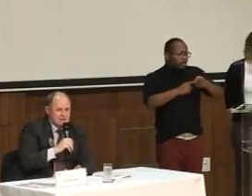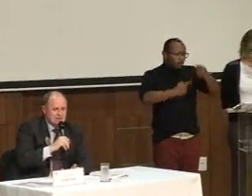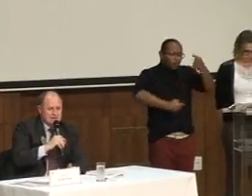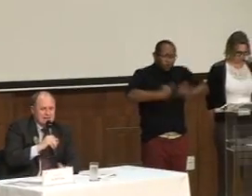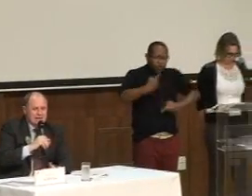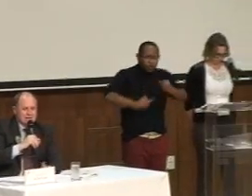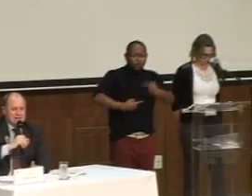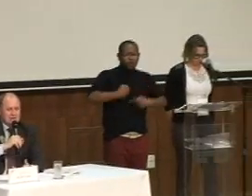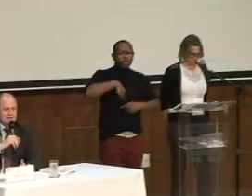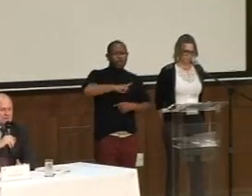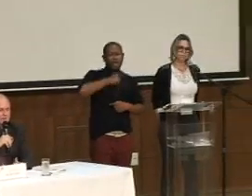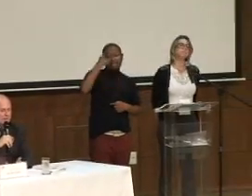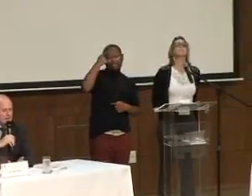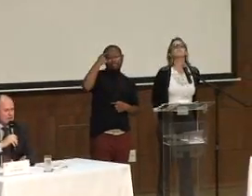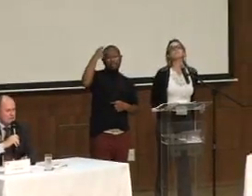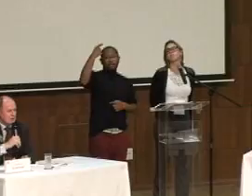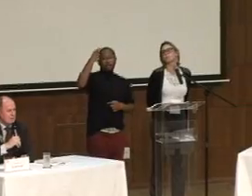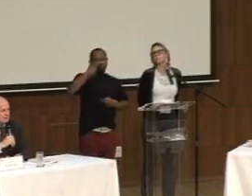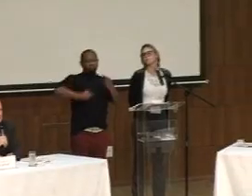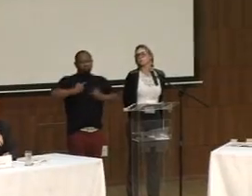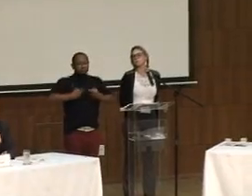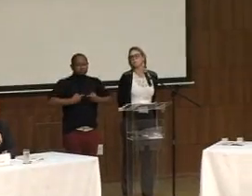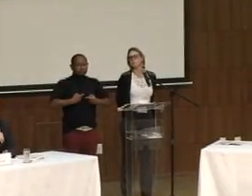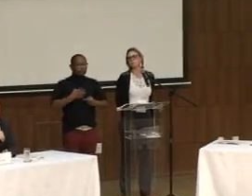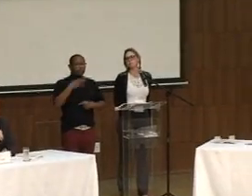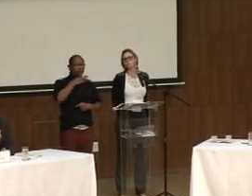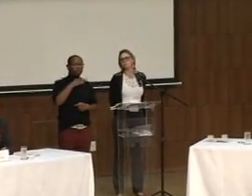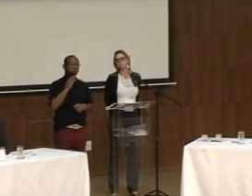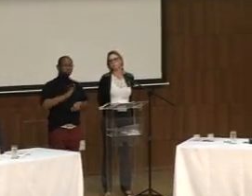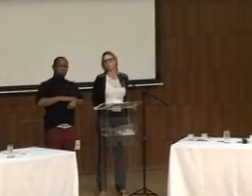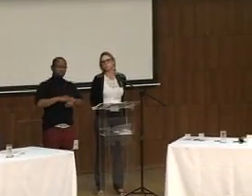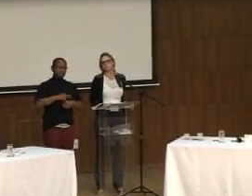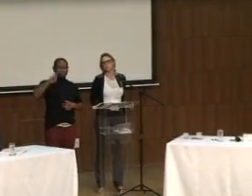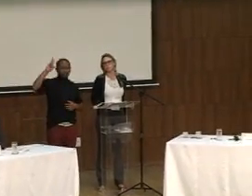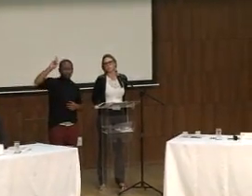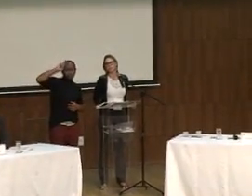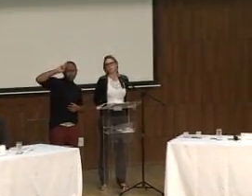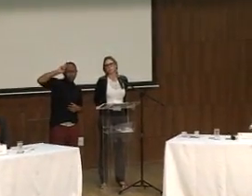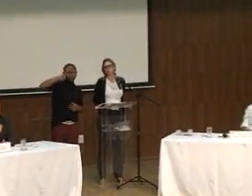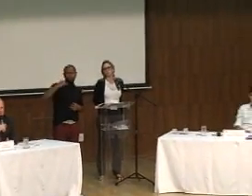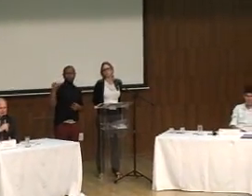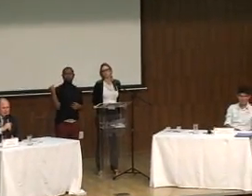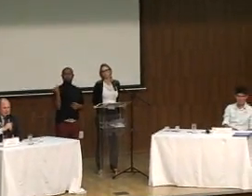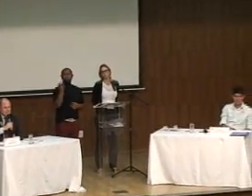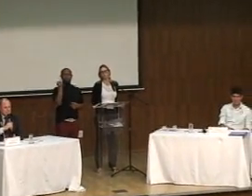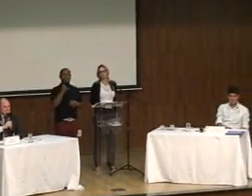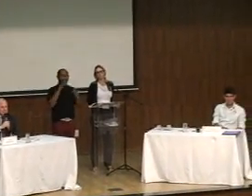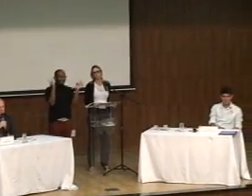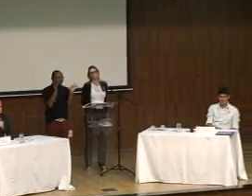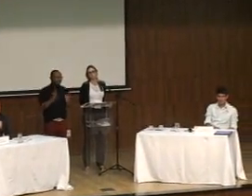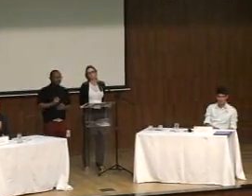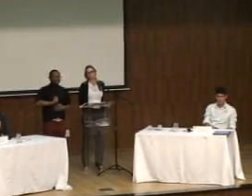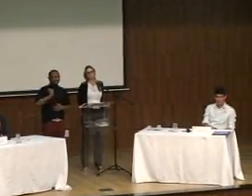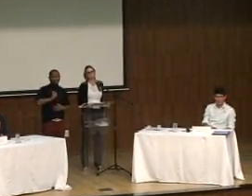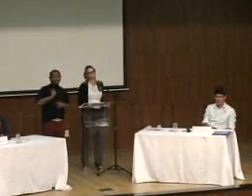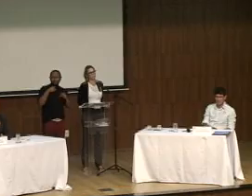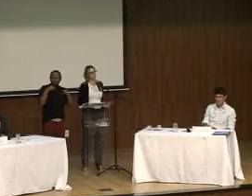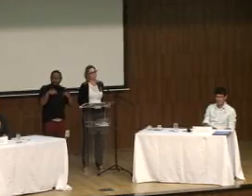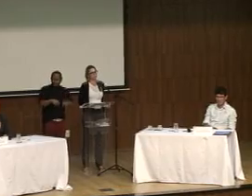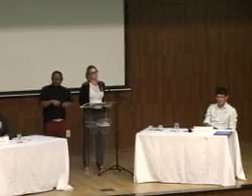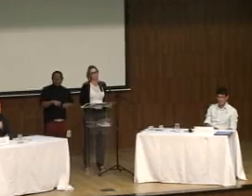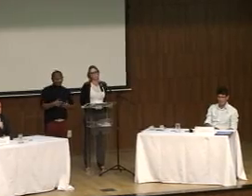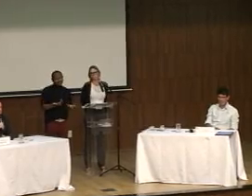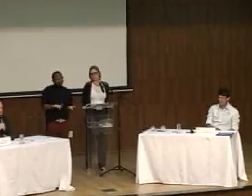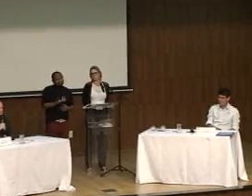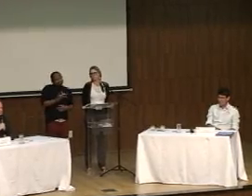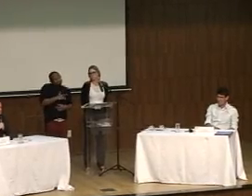as nossas ideias. Acho que esse é um momento realmente histórico, eu estou muito feliz por estar aqui. Uma